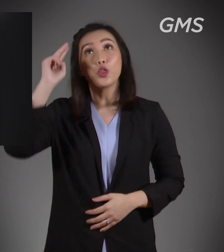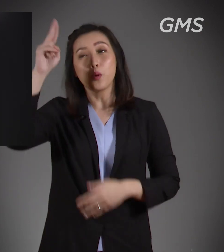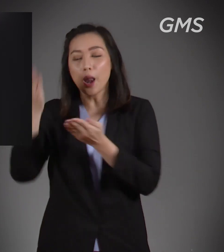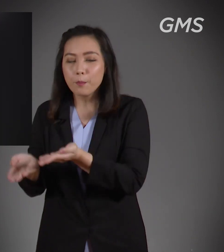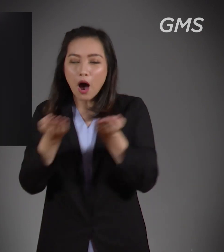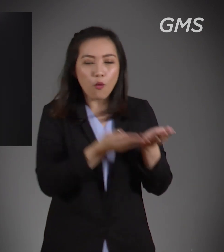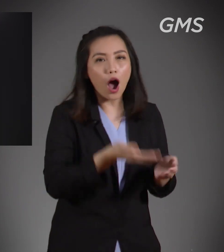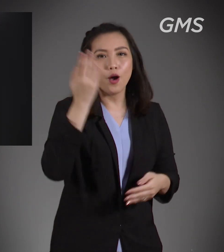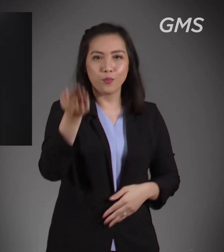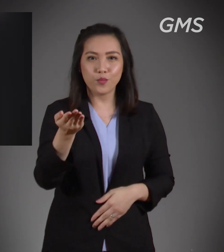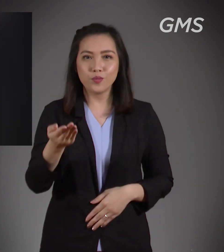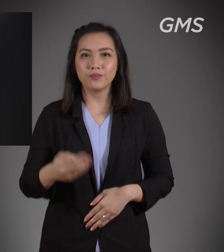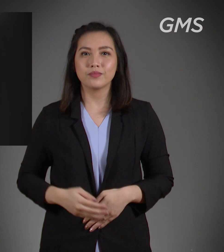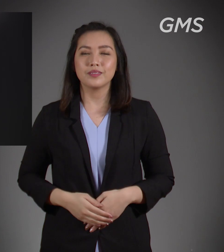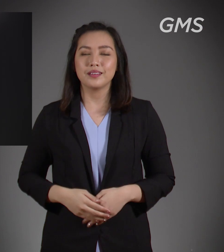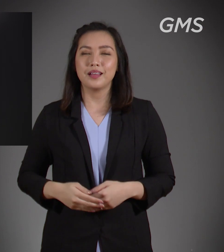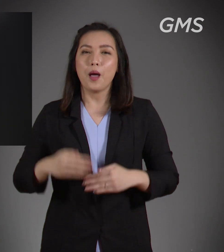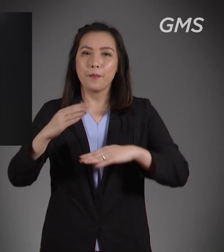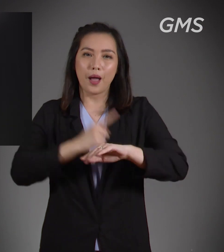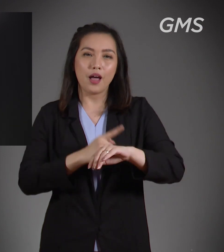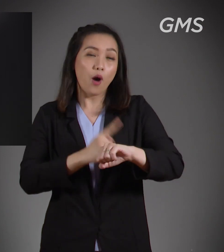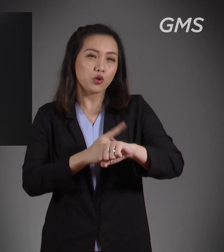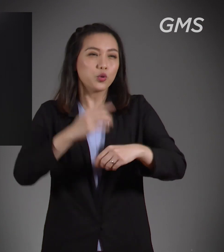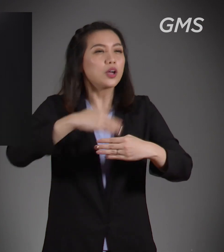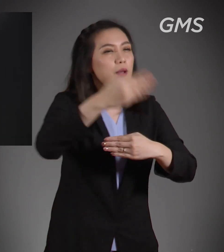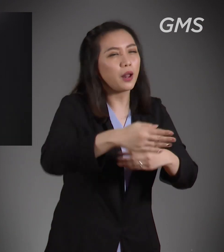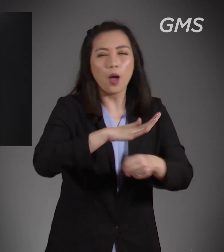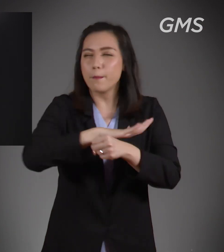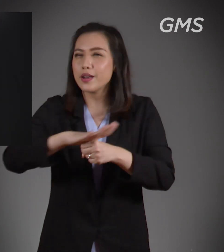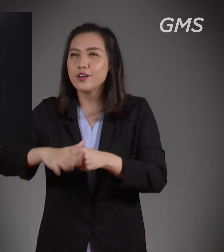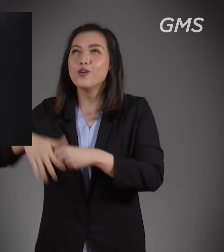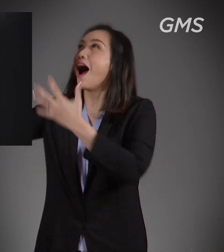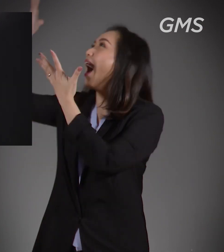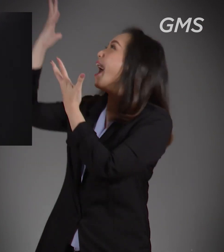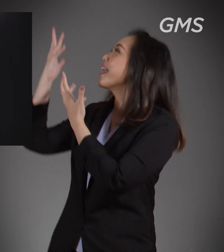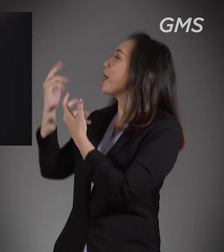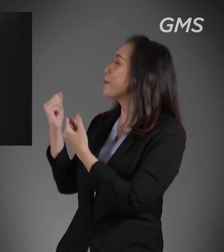depan penuh pengharapan. Let's worship Jesus. Oh, haleluya.